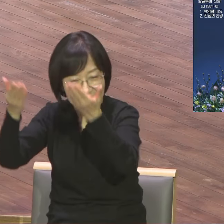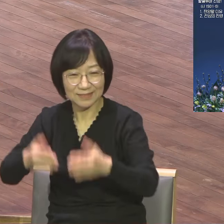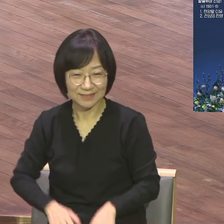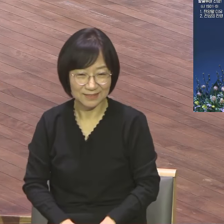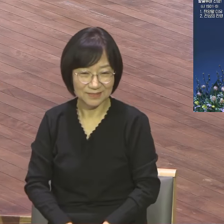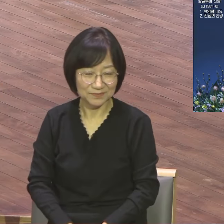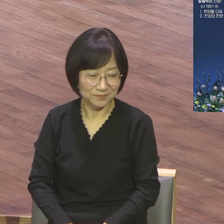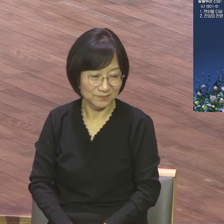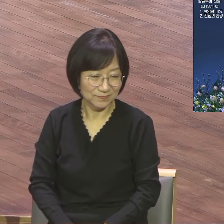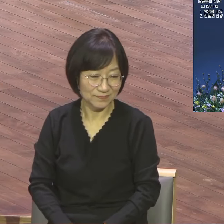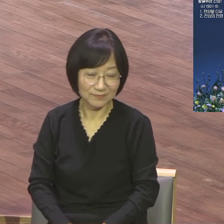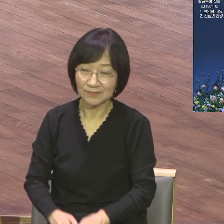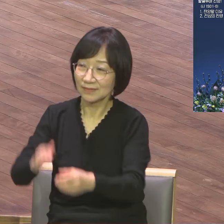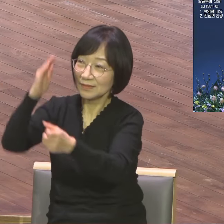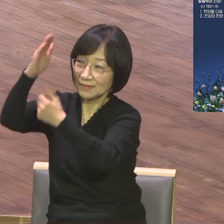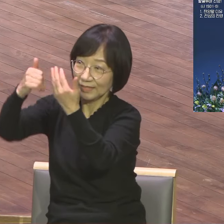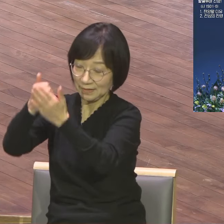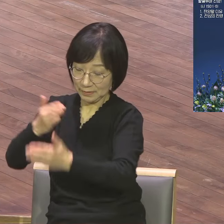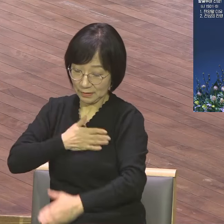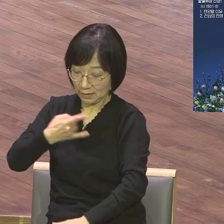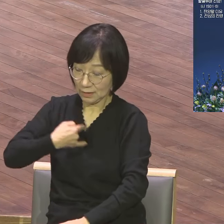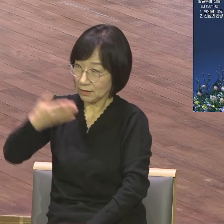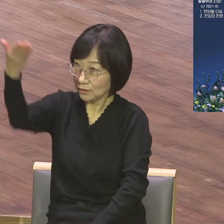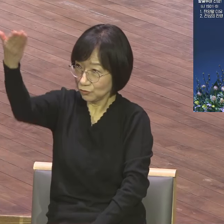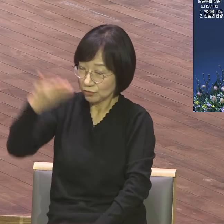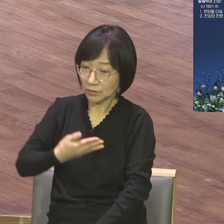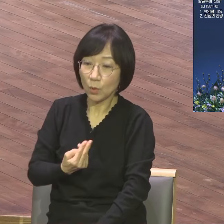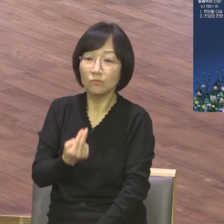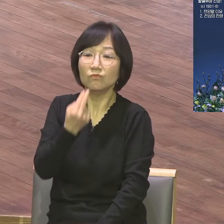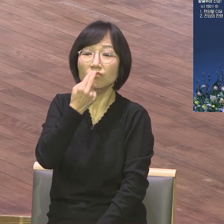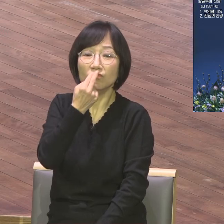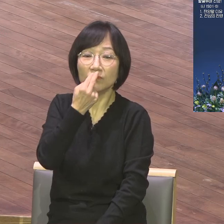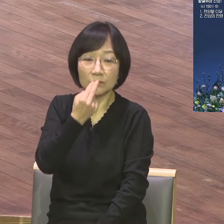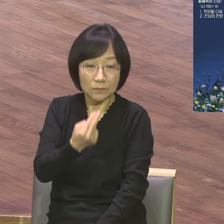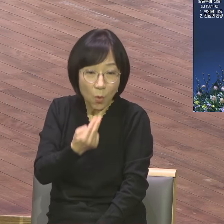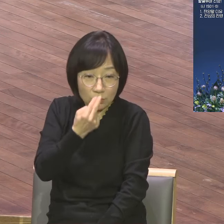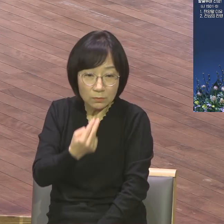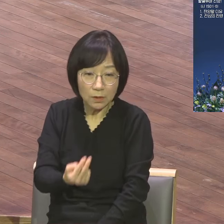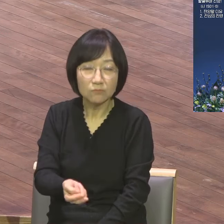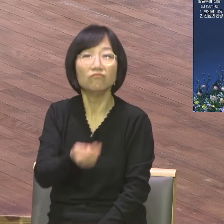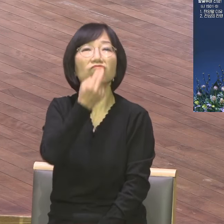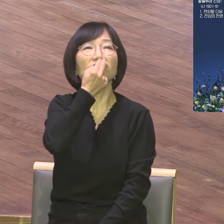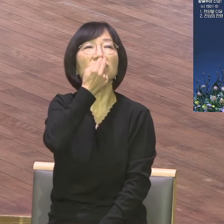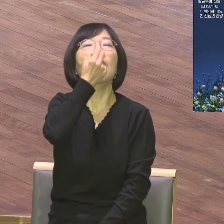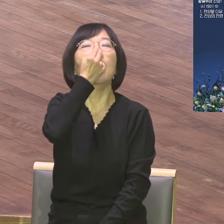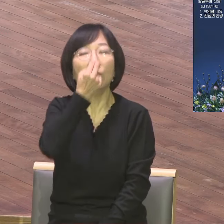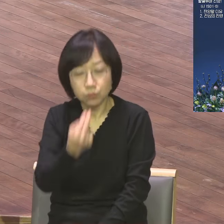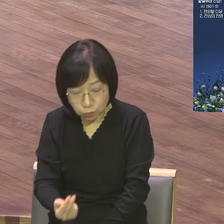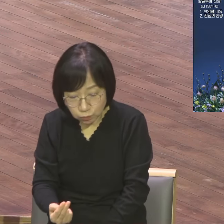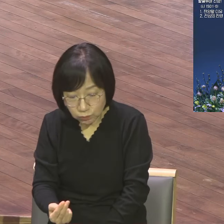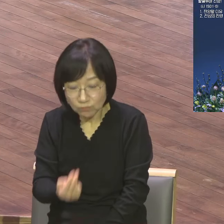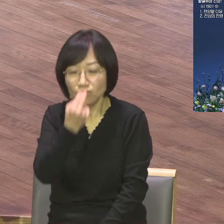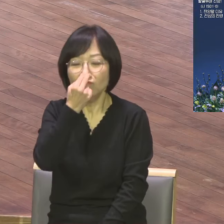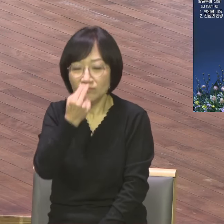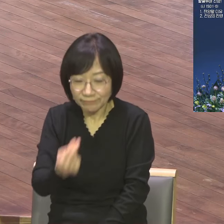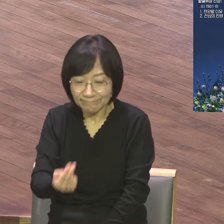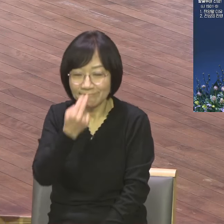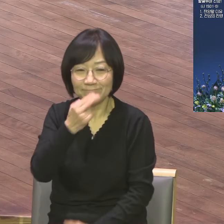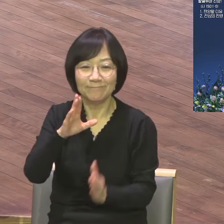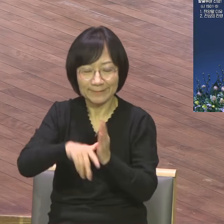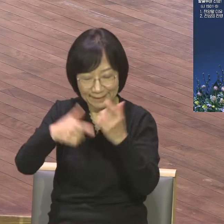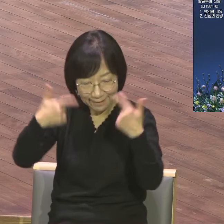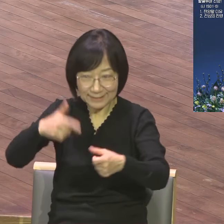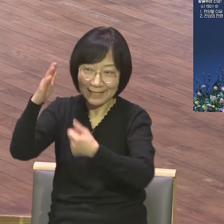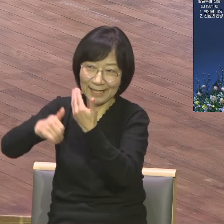내게 주신 이 호흡을 쉴 때마다 하나님을 찬양하기를 원한다